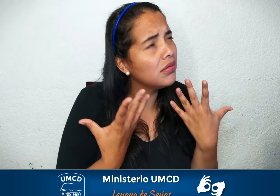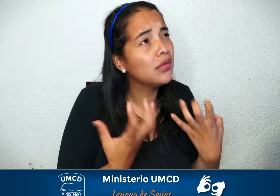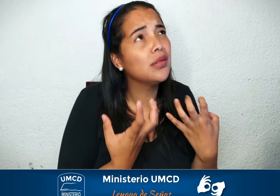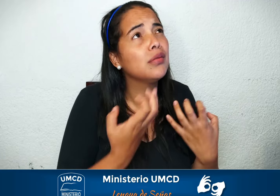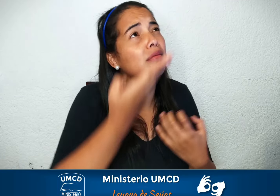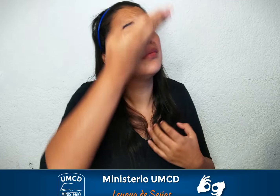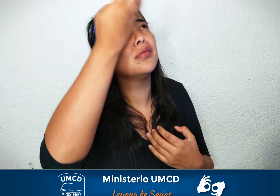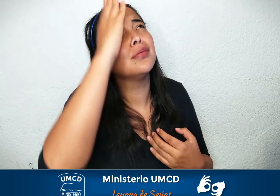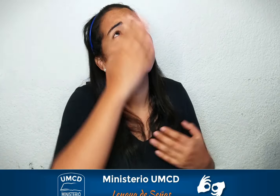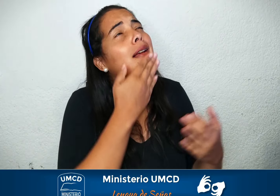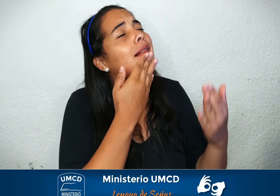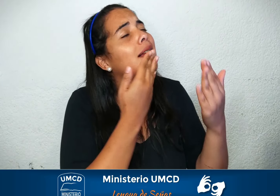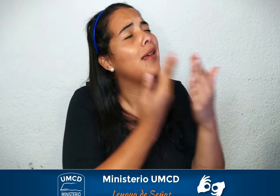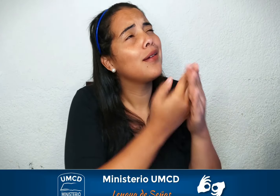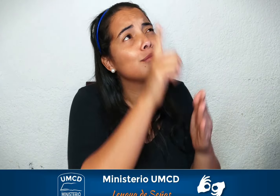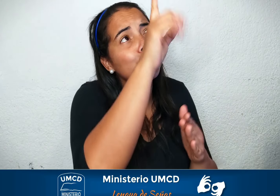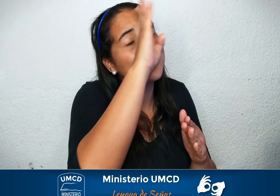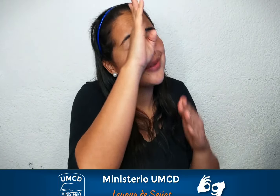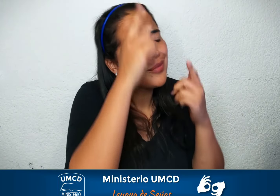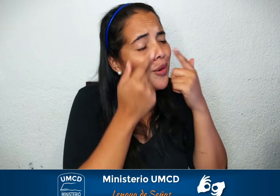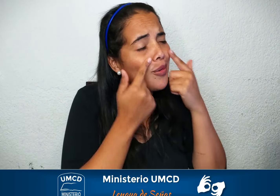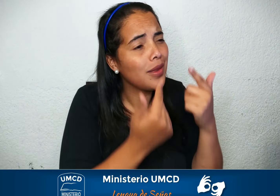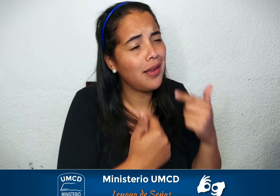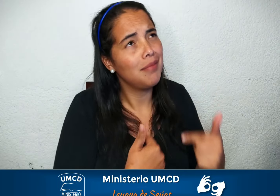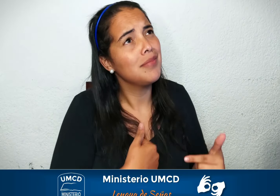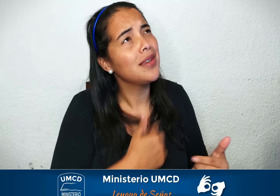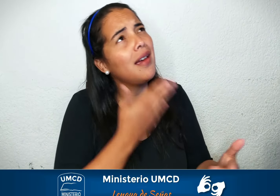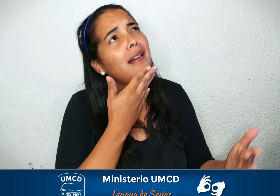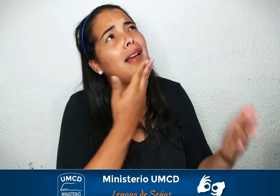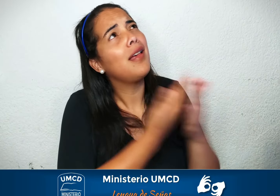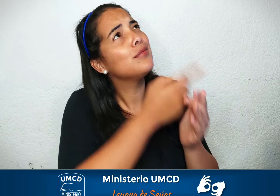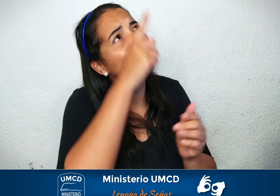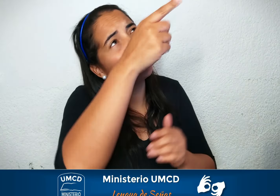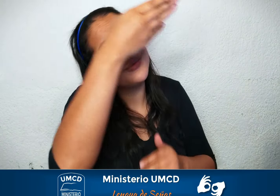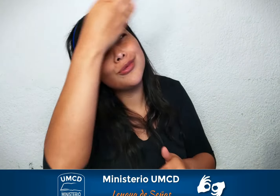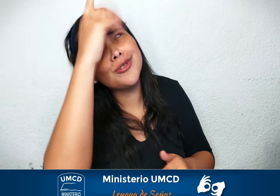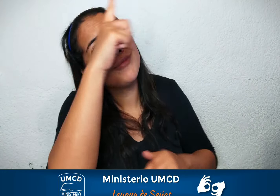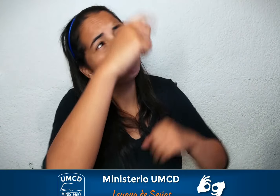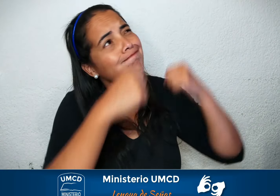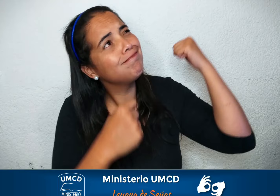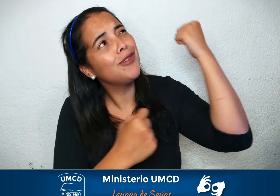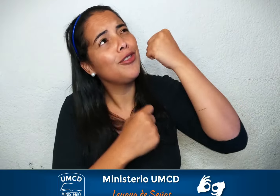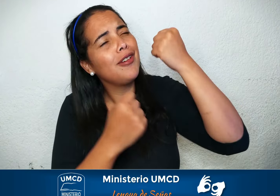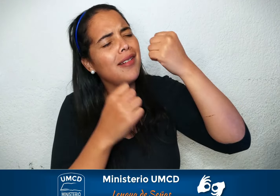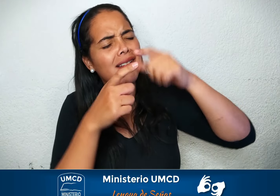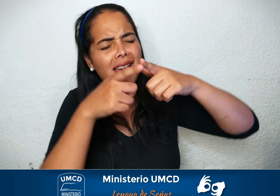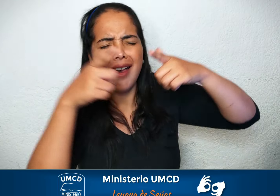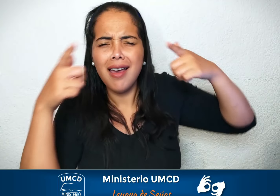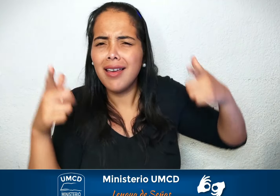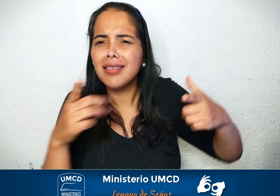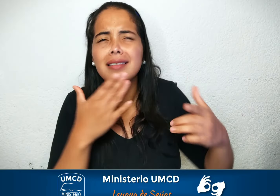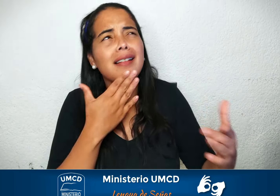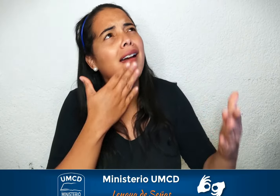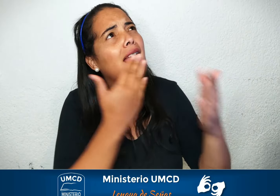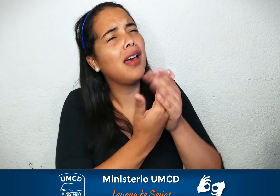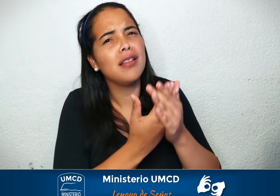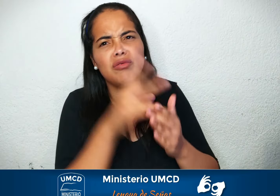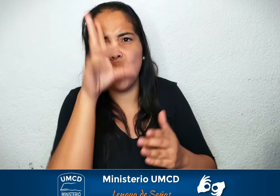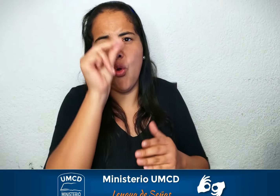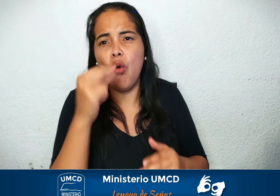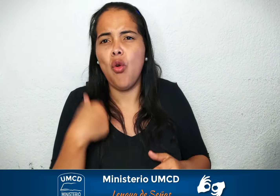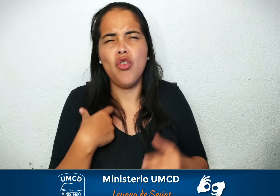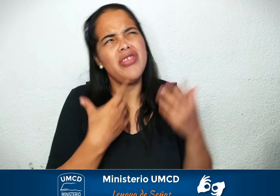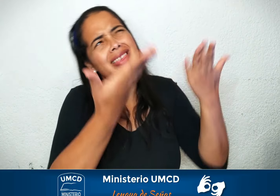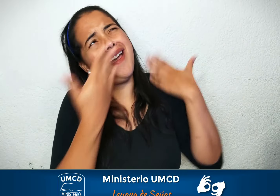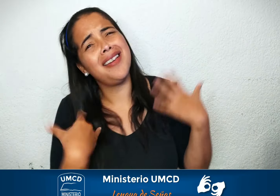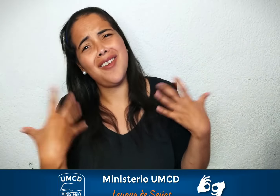profunda adoración a Dios. Él le expresó a Dios que Él era un Dios sublime, magnífico,